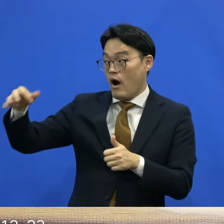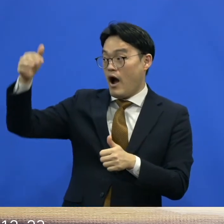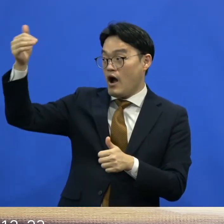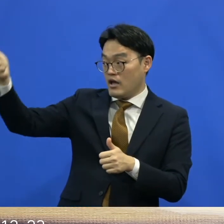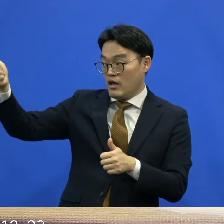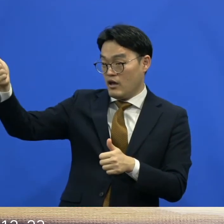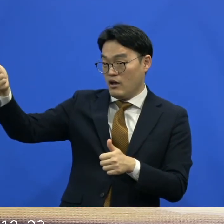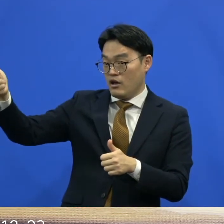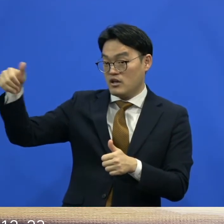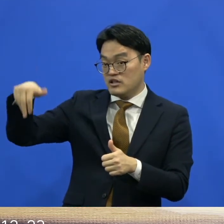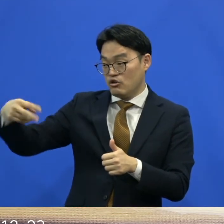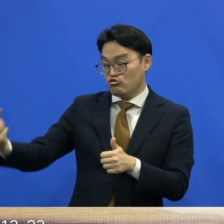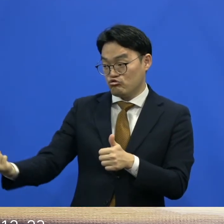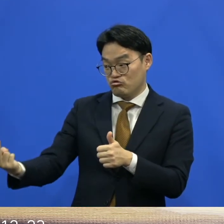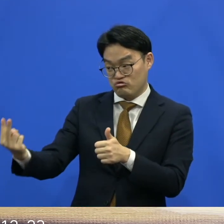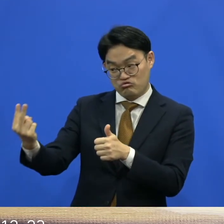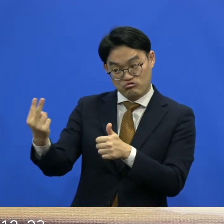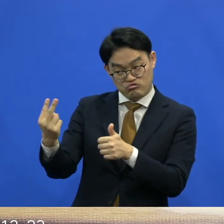운명적 조우.